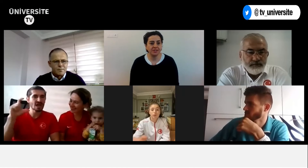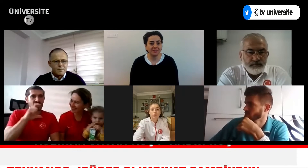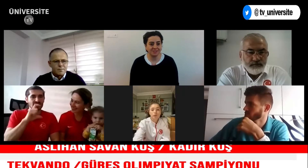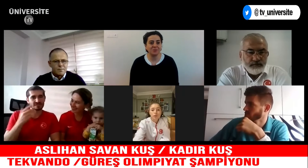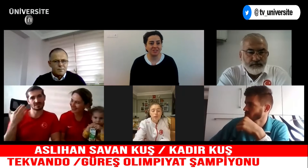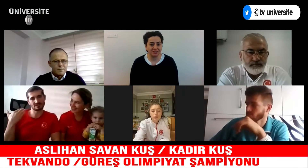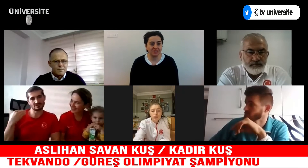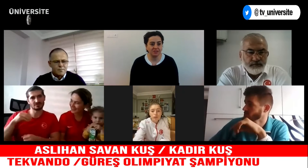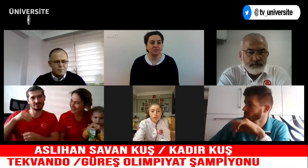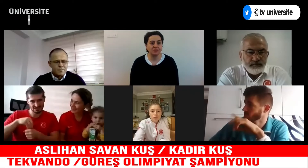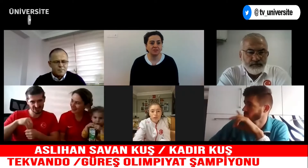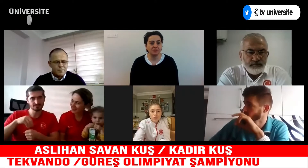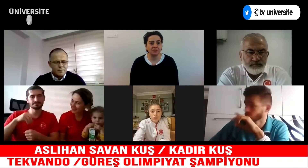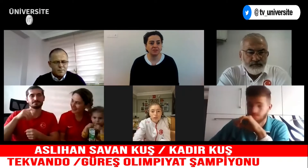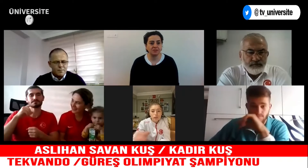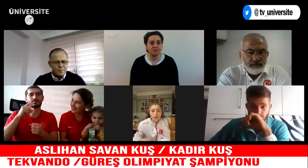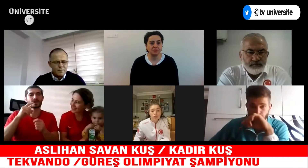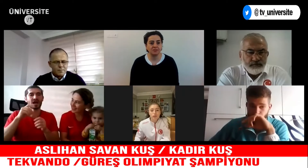önce Kasım ayında